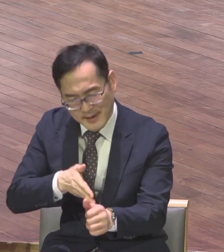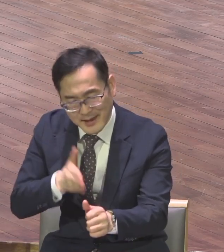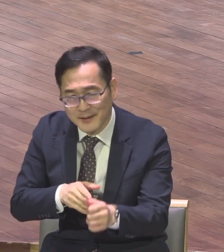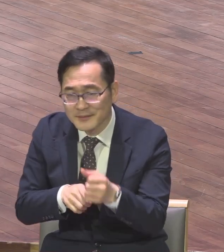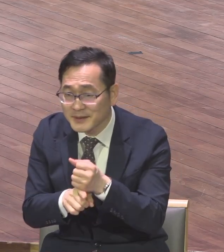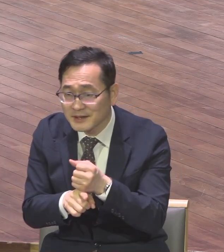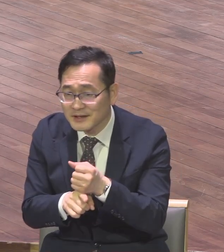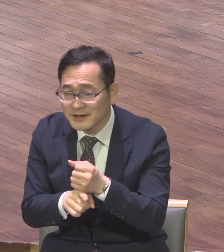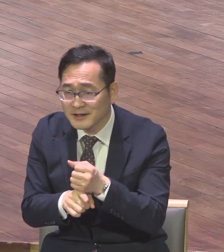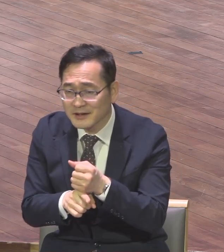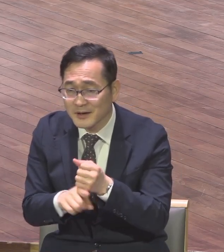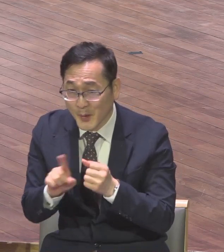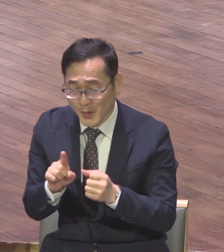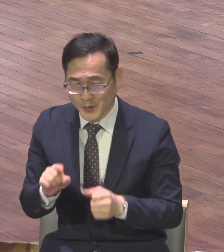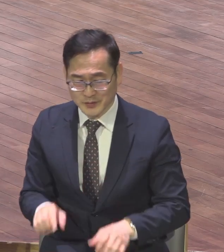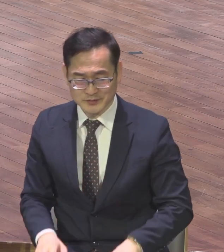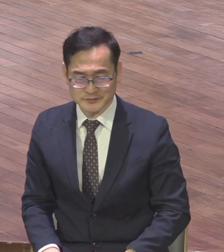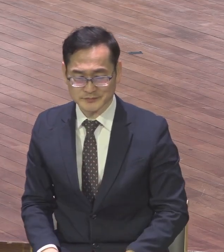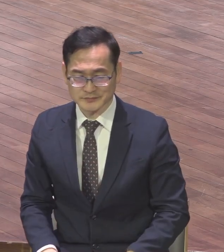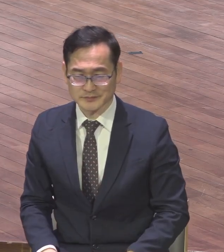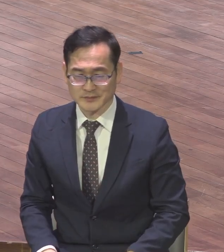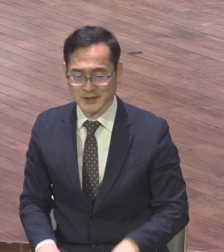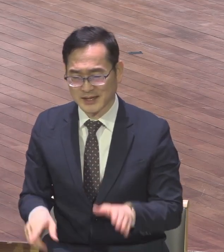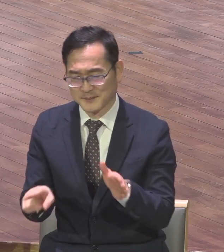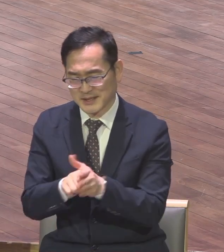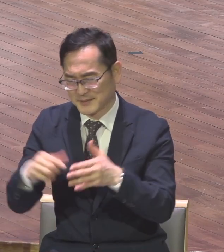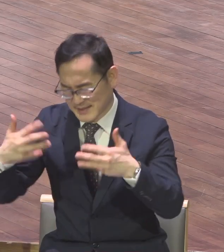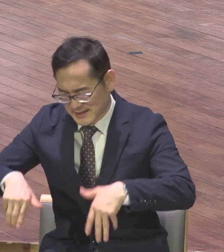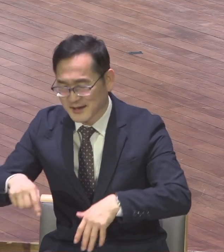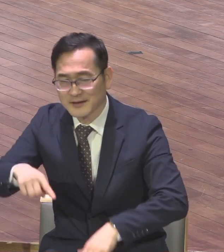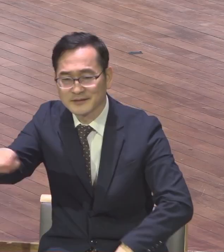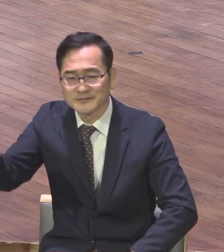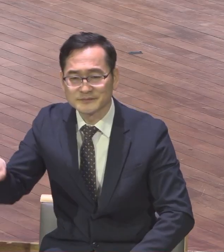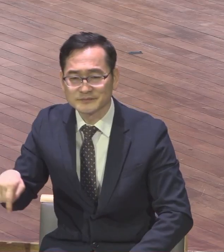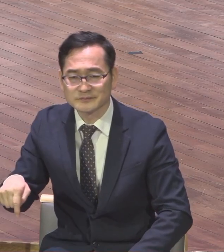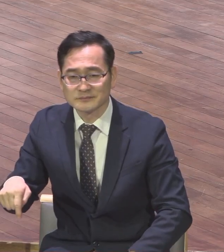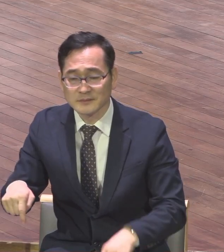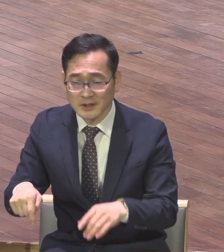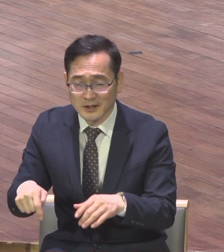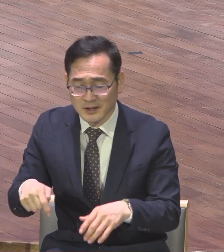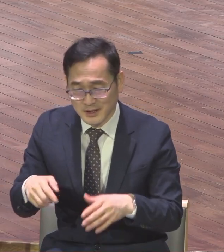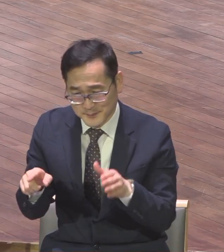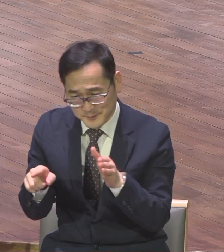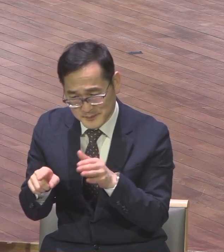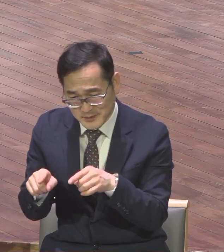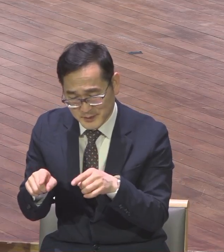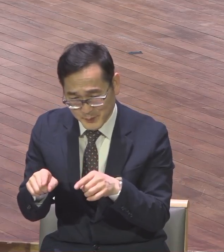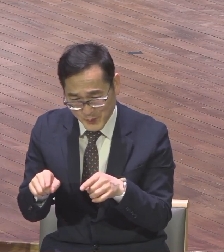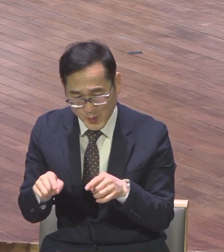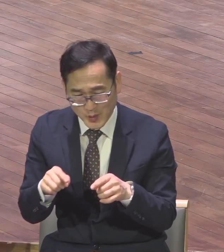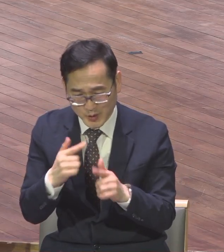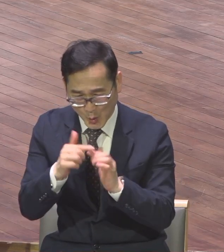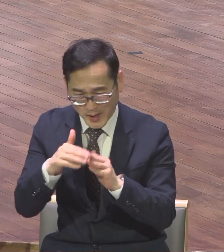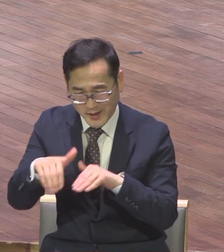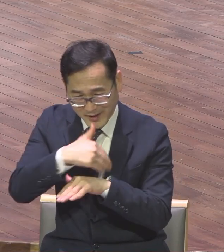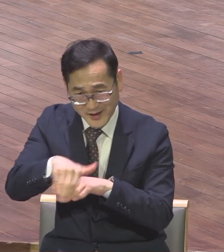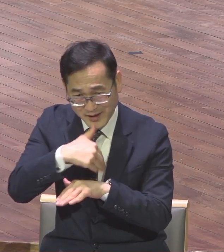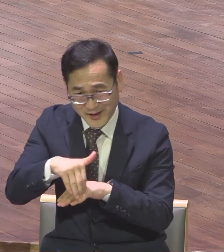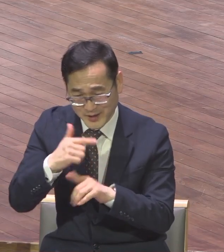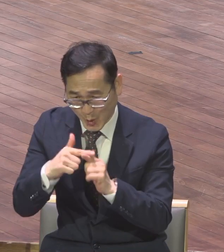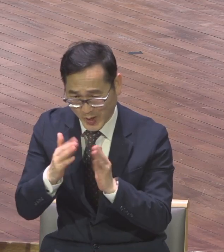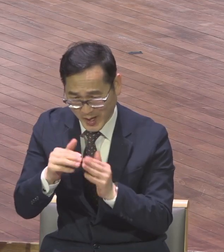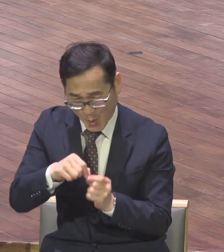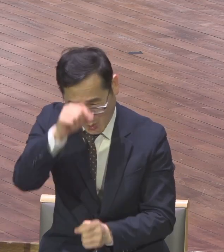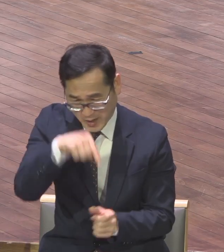신앙 연륜이 자신보다 적을지라도 교역자로 세워졌으면, 또 중직자로